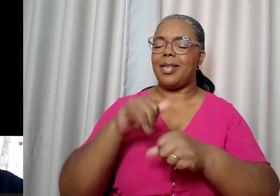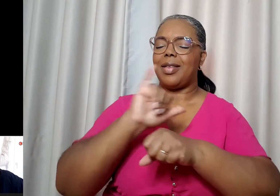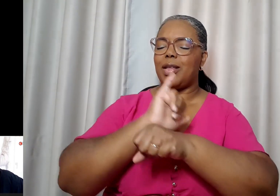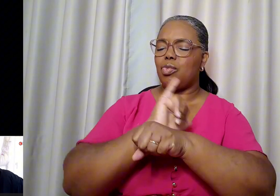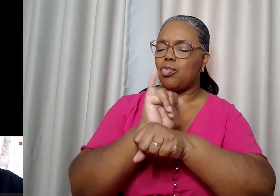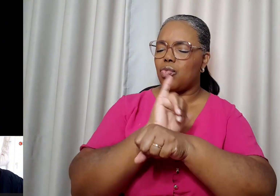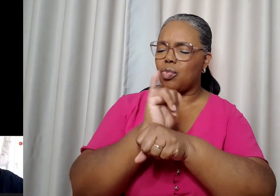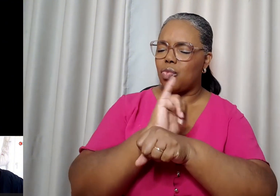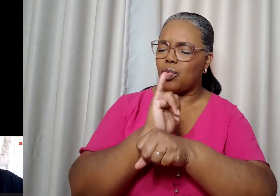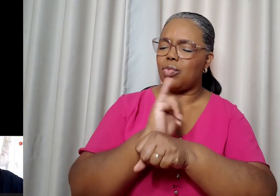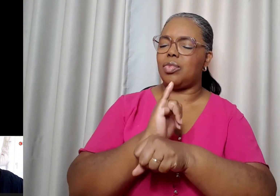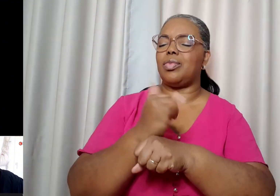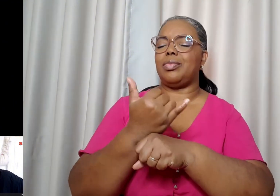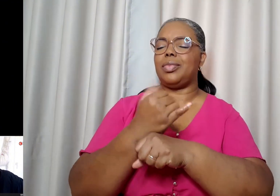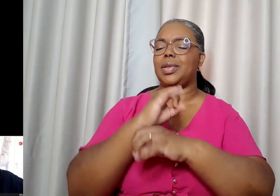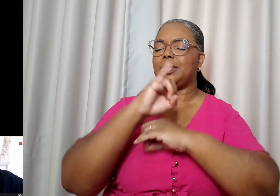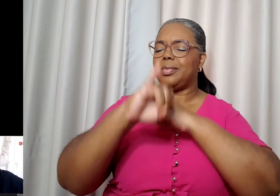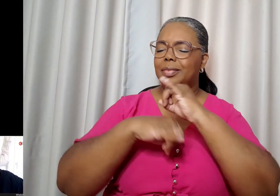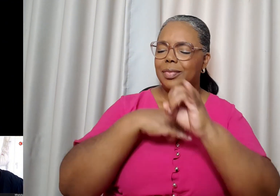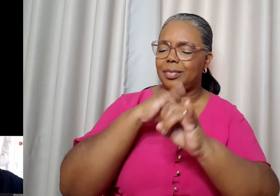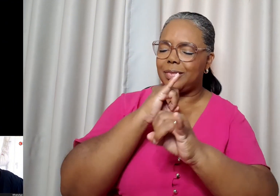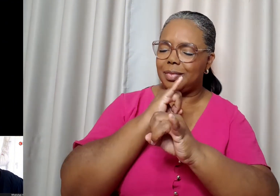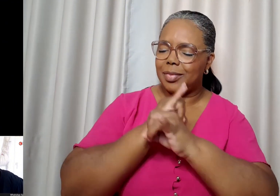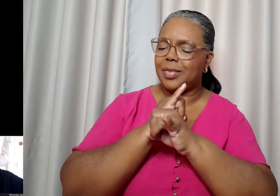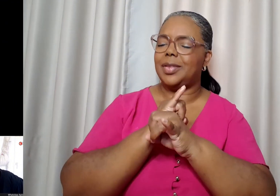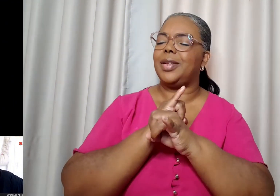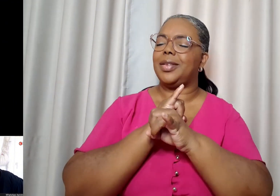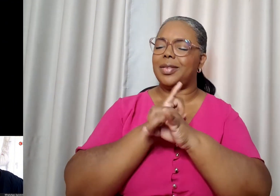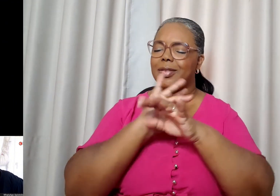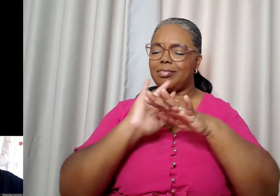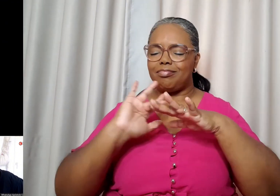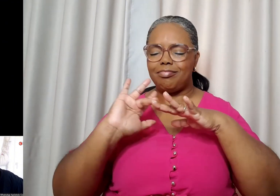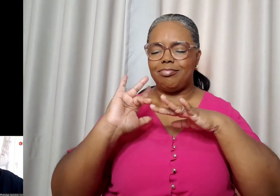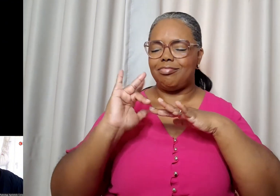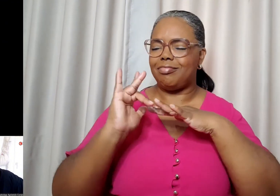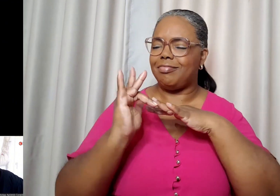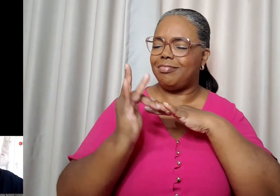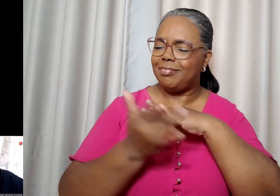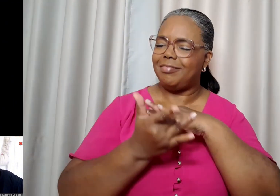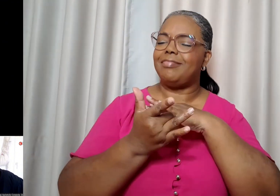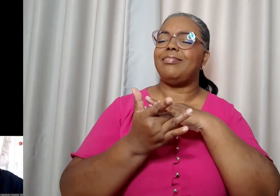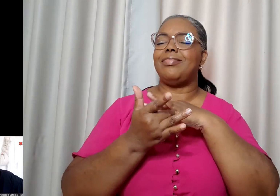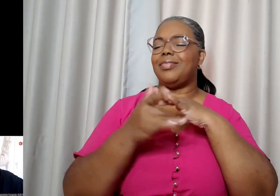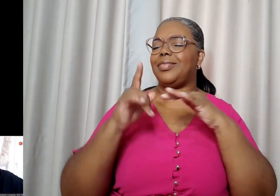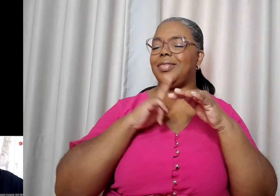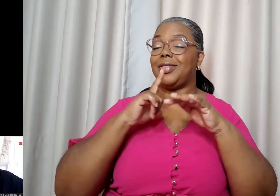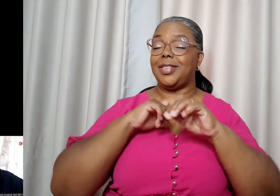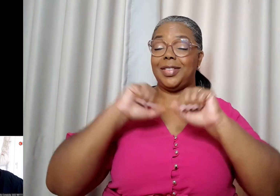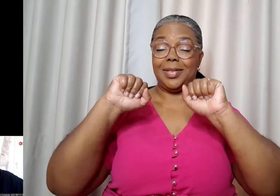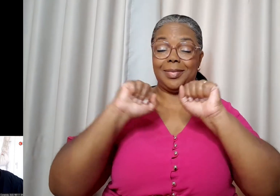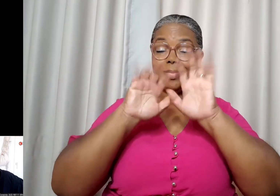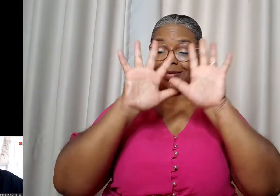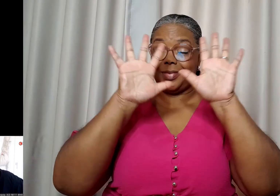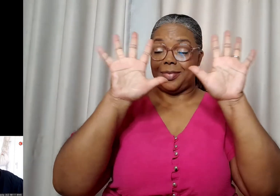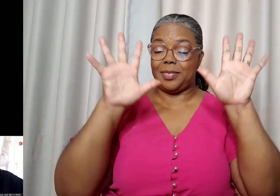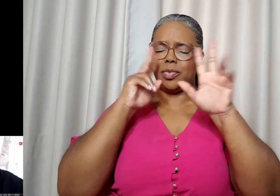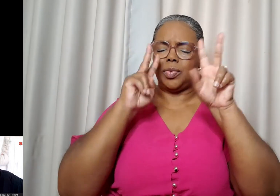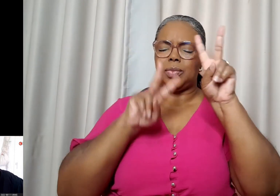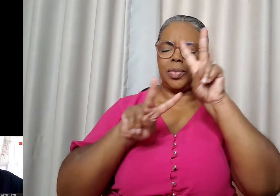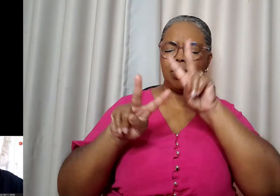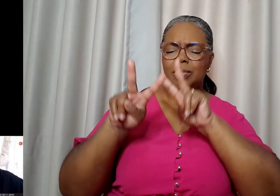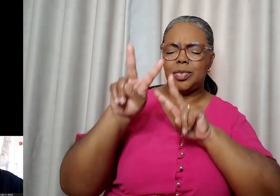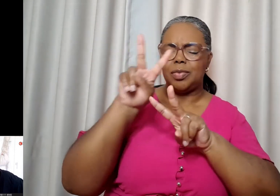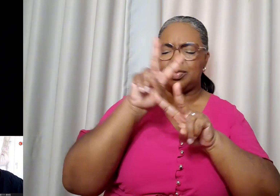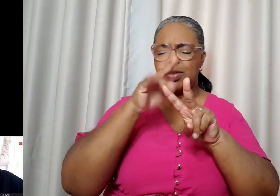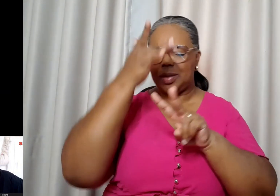da internet, das redes sociais, de esclarecer uma visão que as pessoas